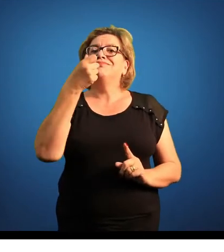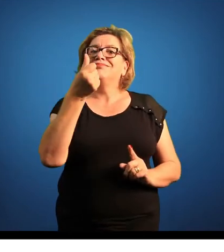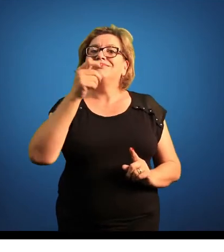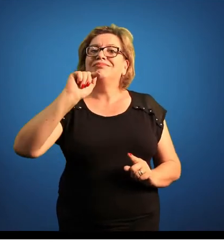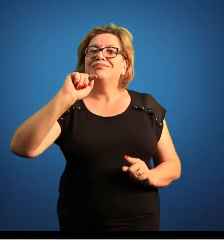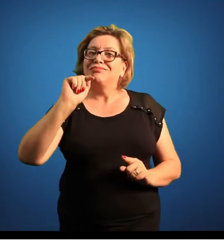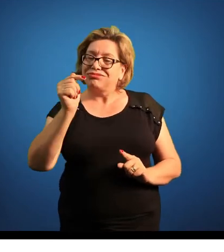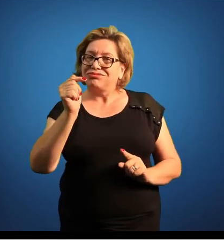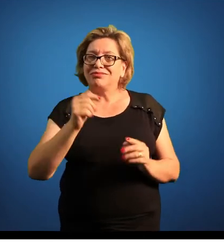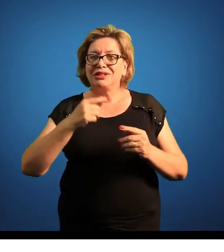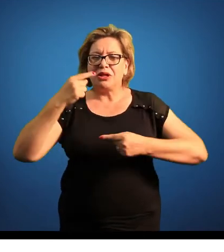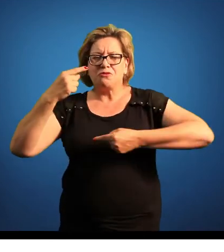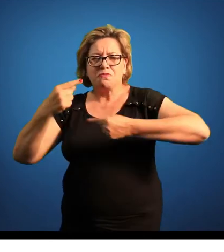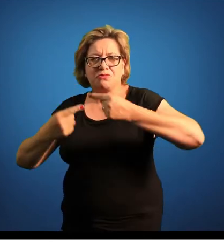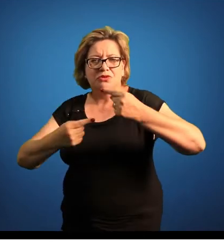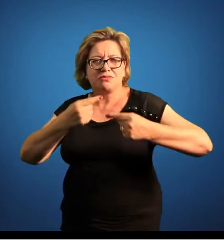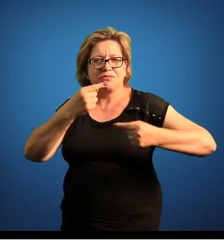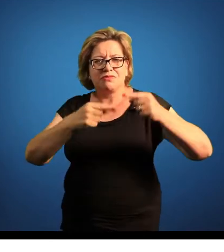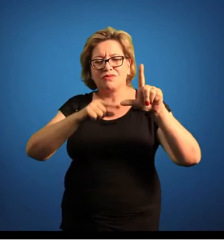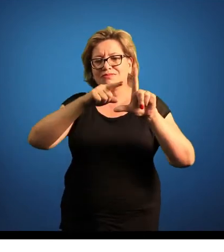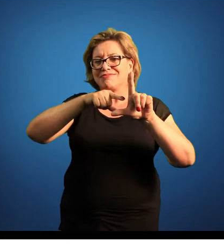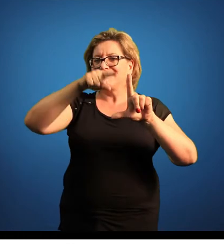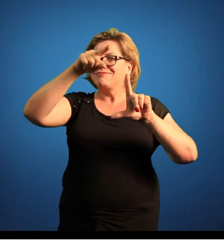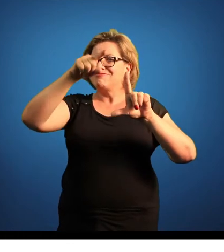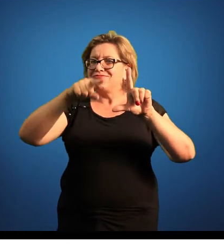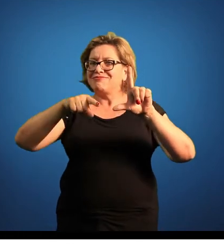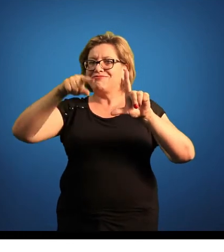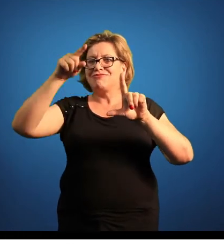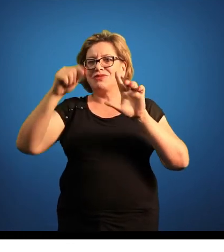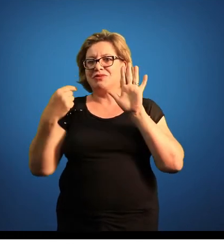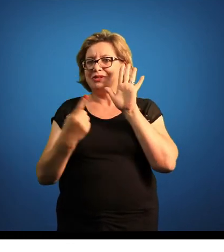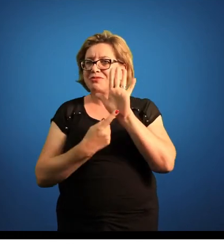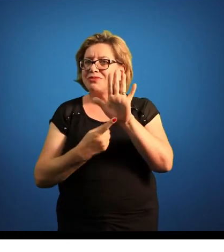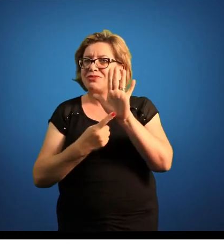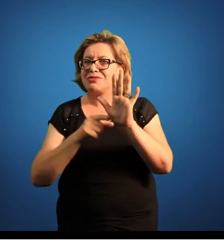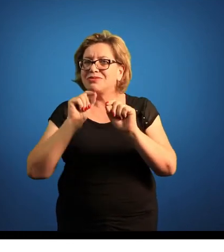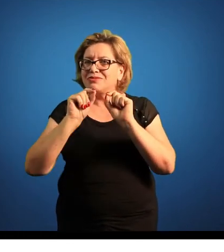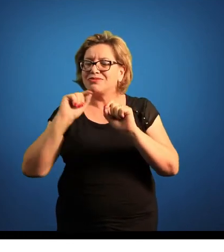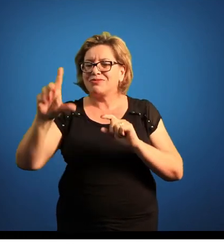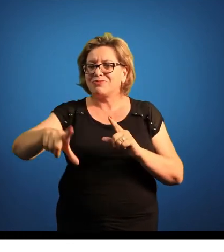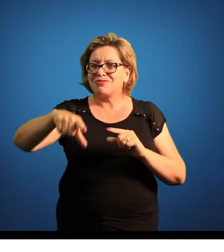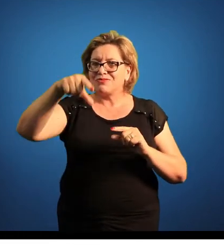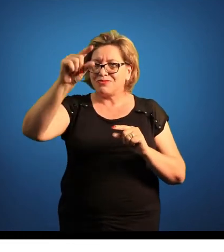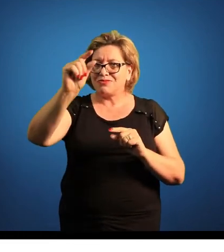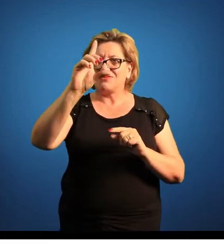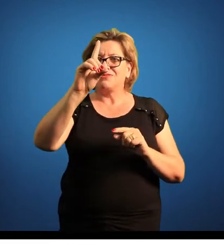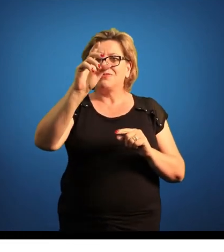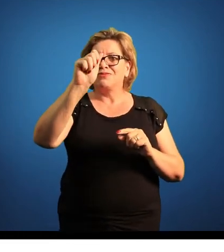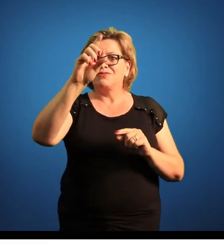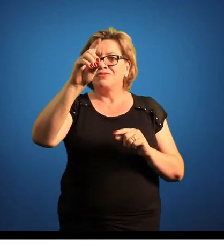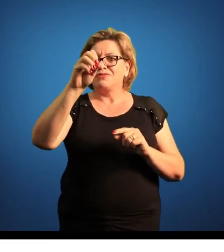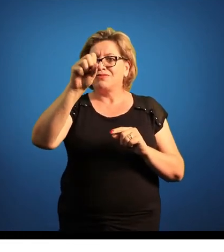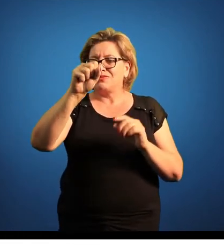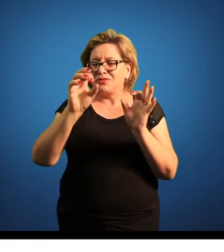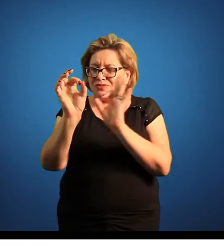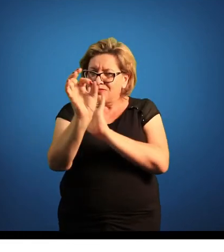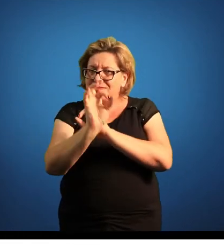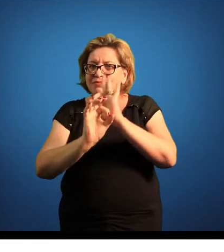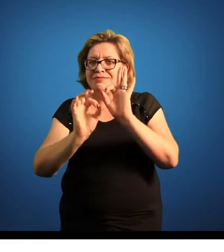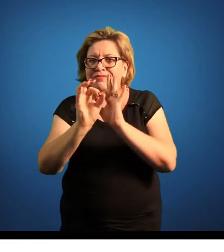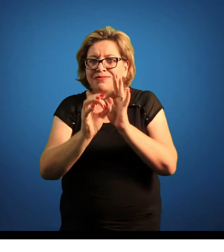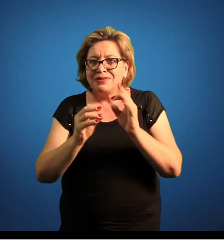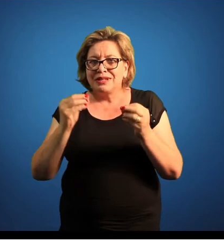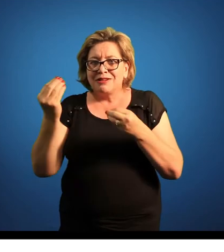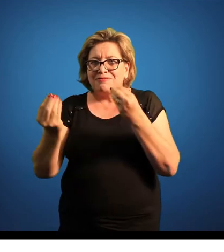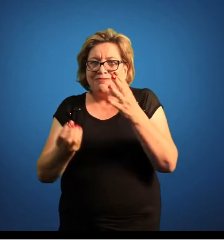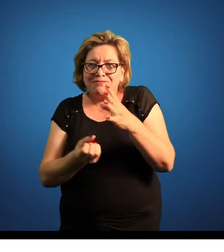Então, todas aquelas discussões sobre estatística, que você mostra o dado que lhe é favorável, que você consegue contornar uma situação,